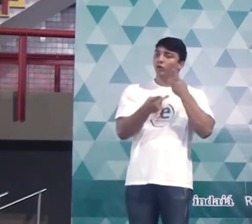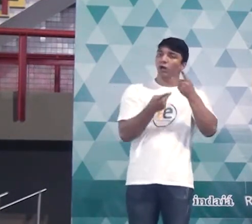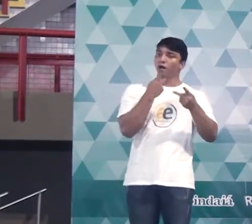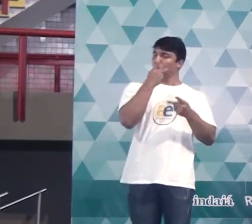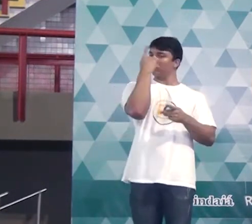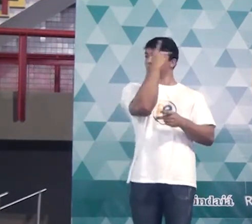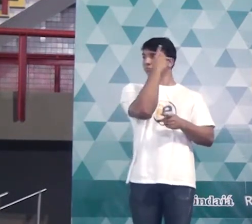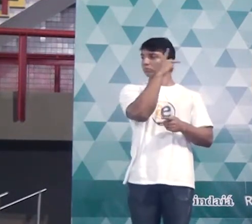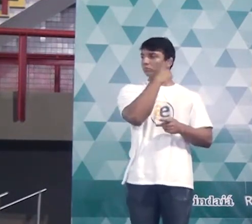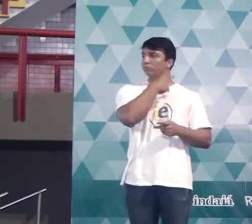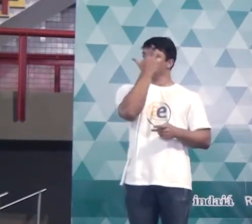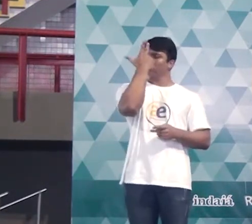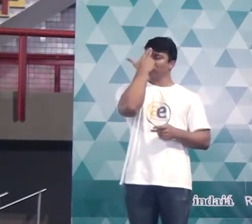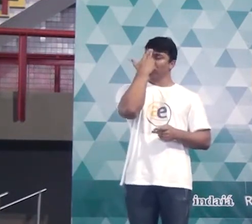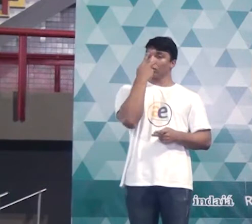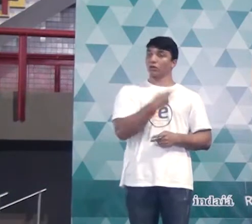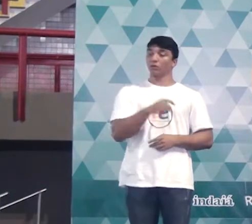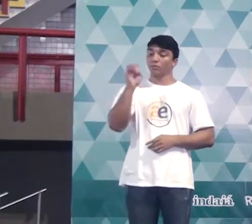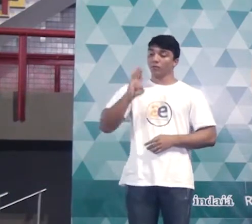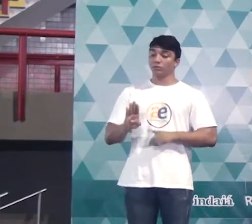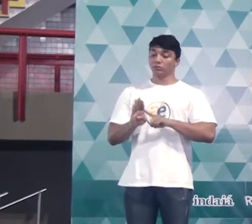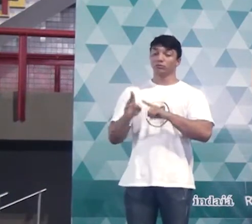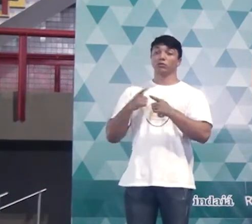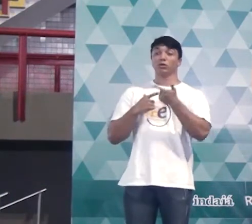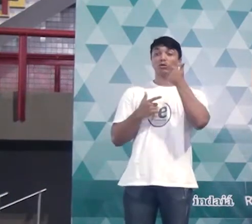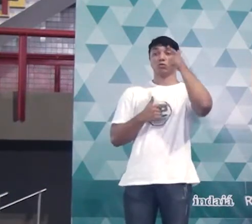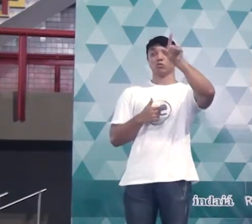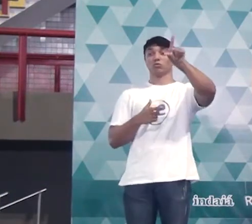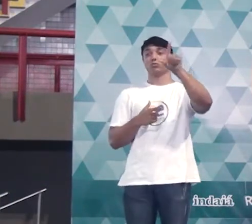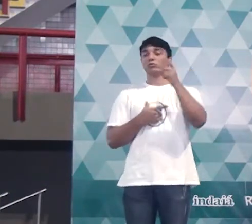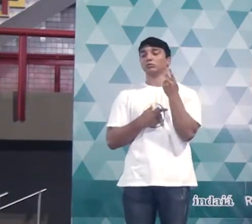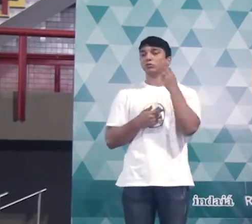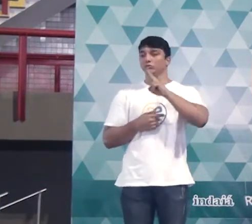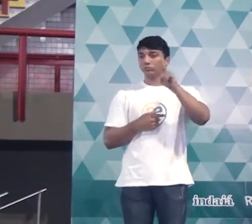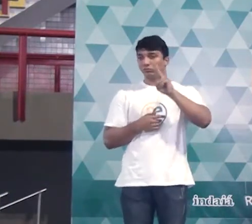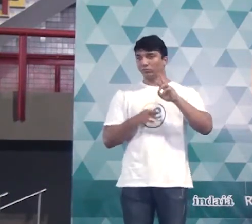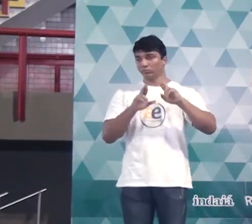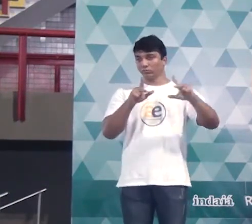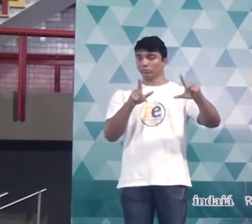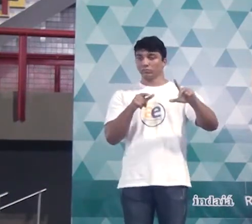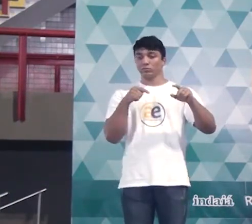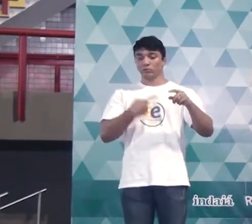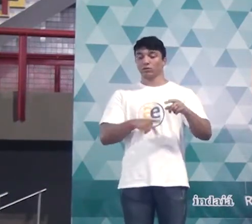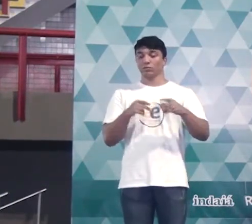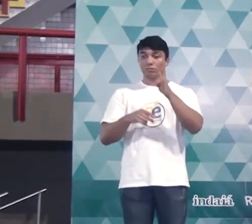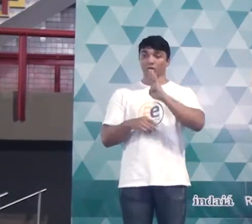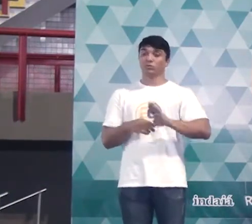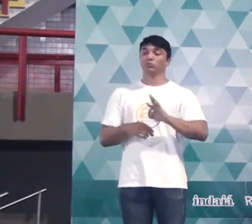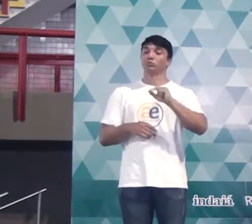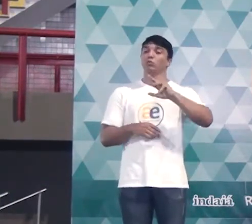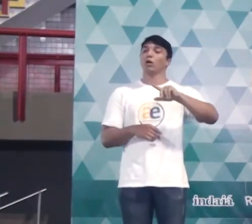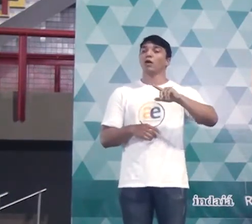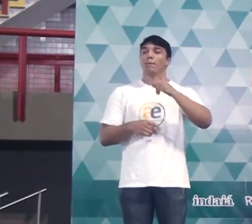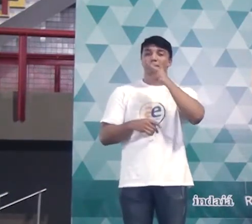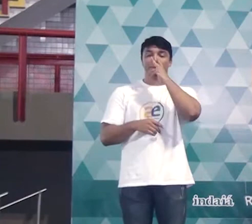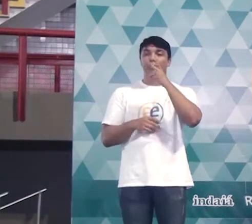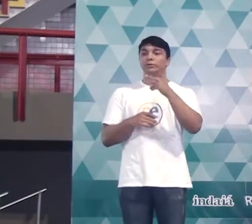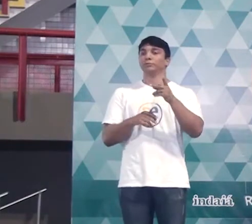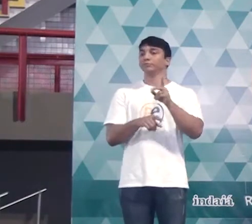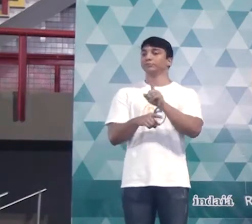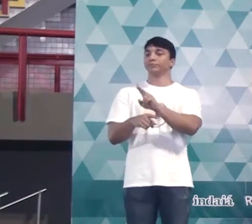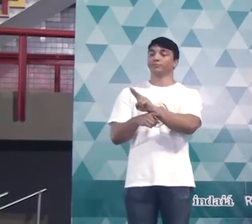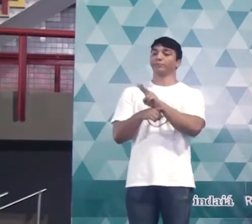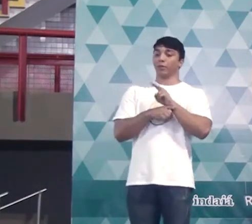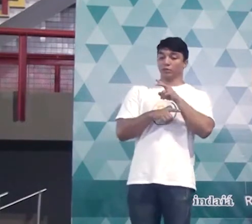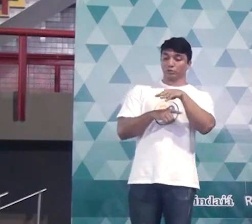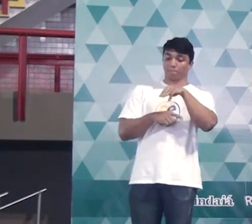Portugal. Aqui no Brasil nós temos uma outra opção de frase. Aqui nós não expressamos empreste minha